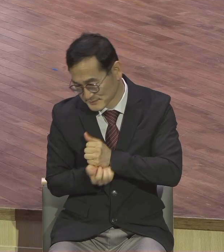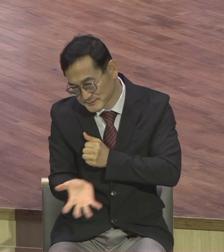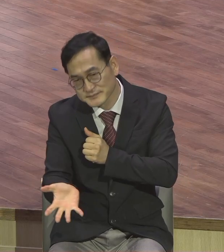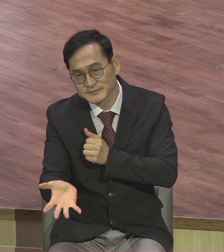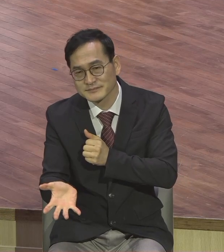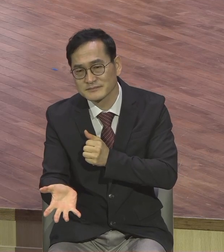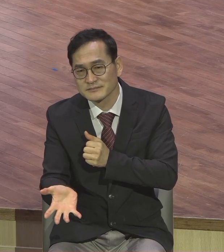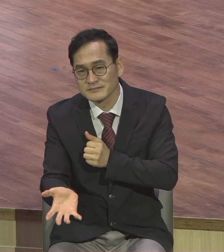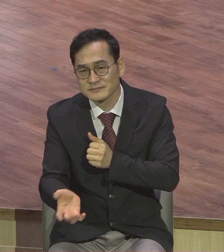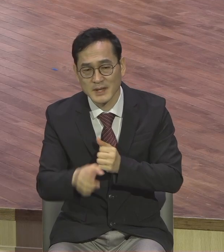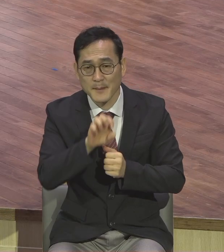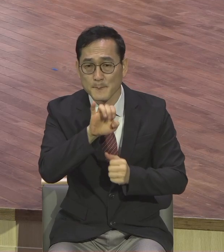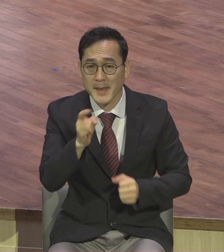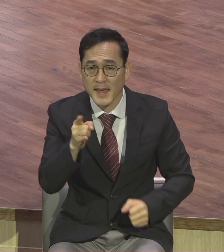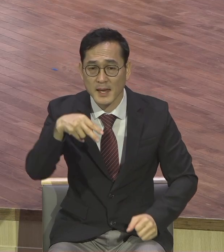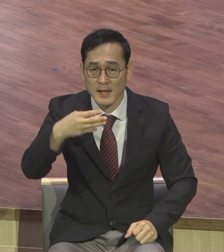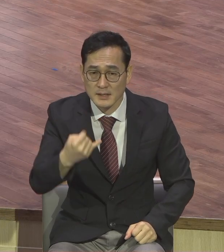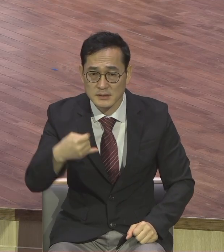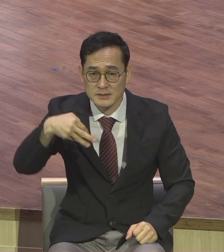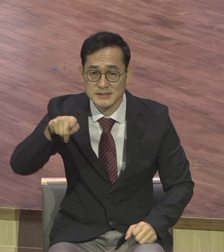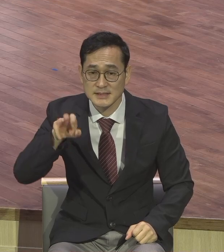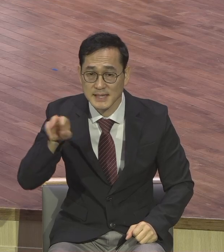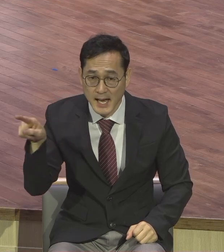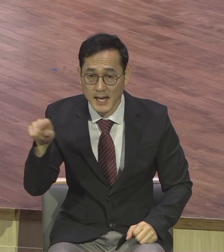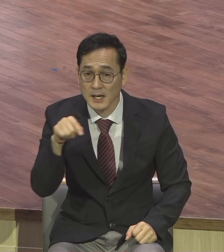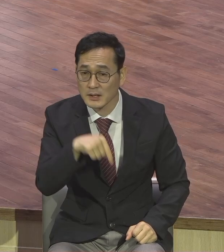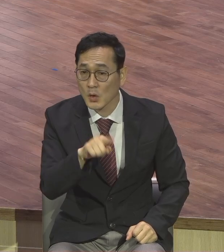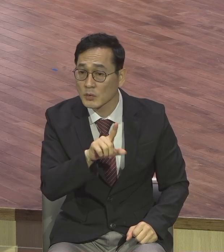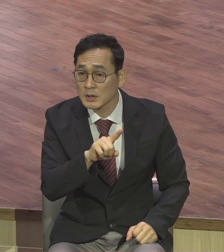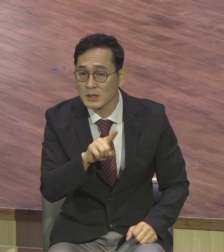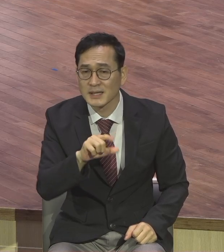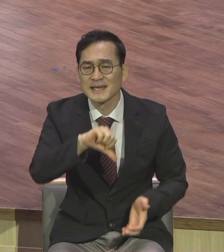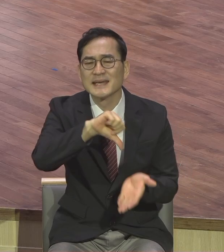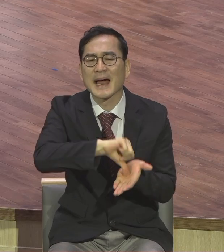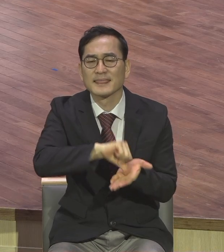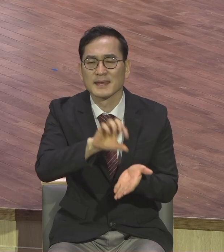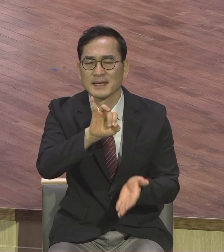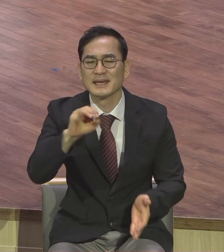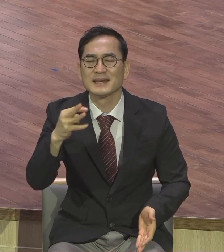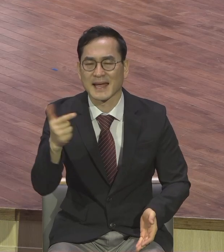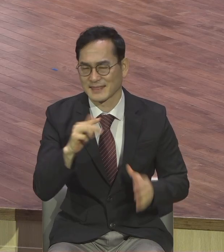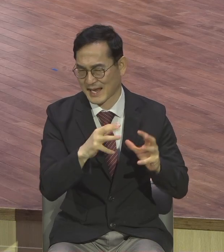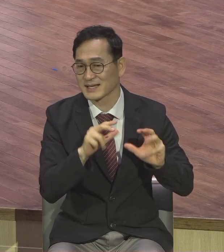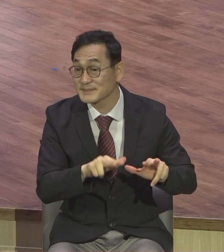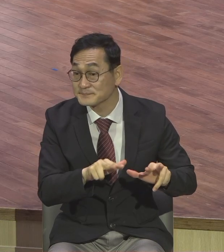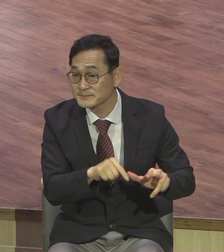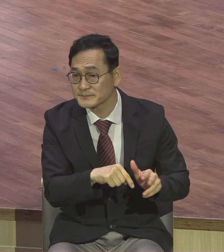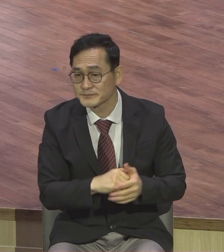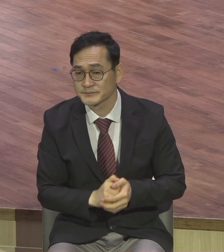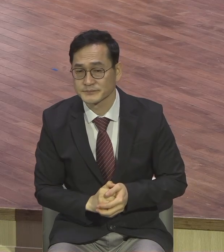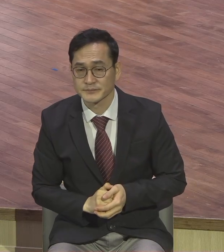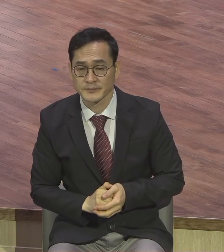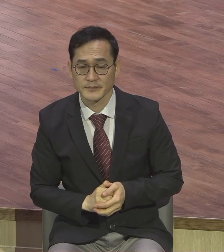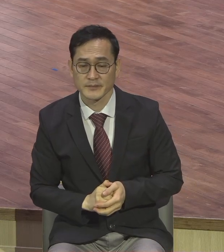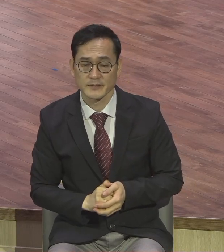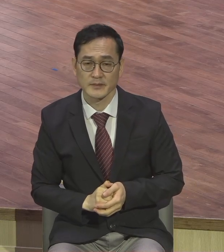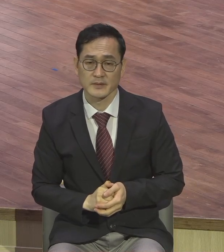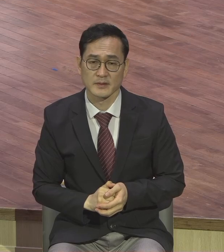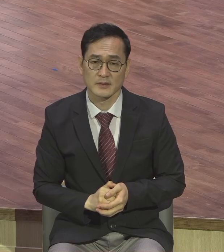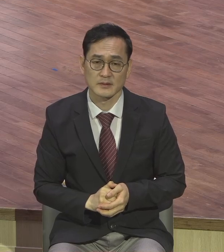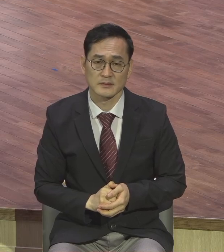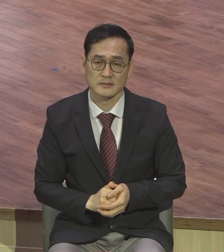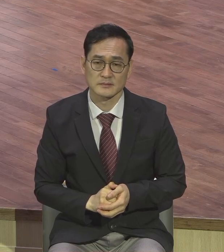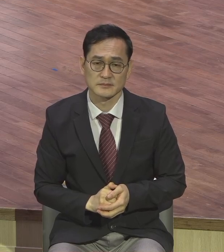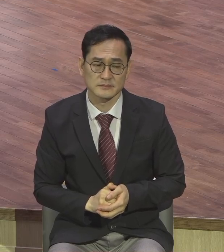이 이란입니다. 이란, 이란, 이라크 다 붙어 있잖아요. 그 이란이 그 페르시아예요. 성경적으로 보면 바사입니다.